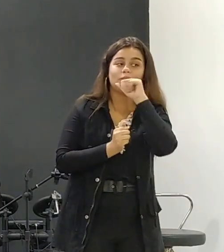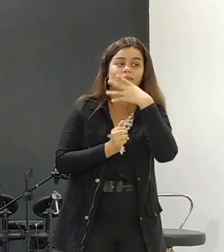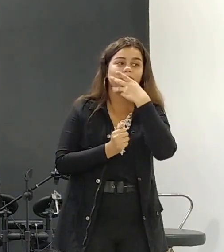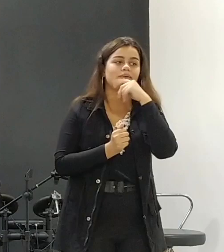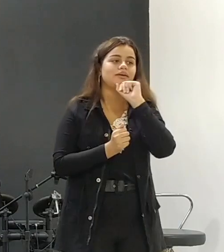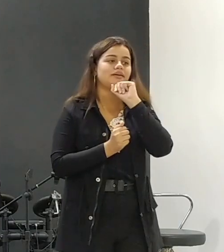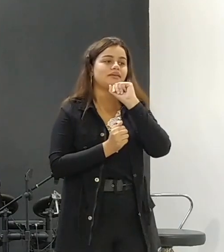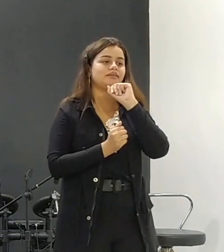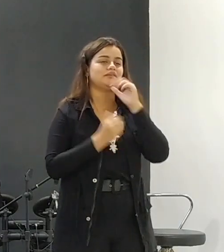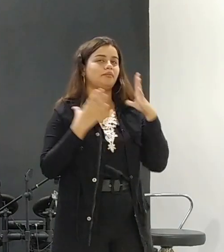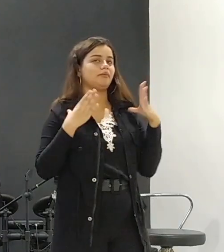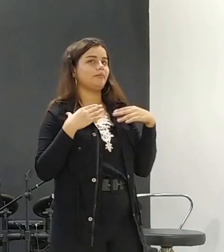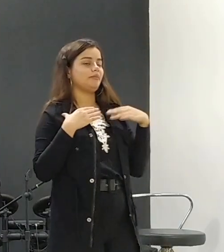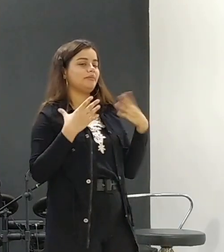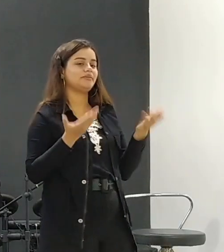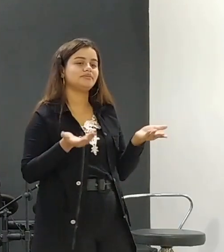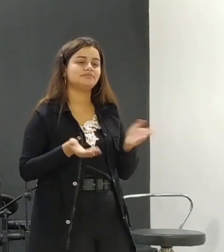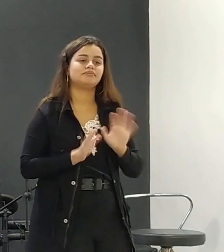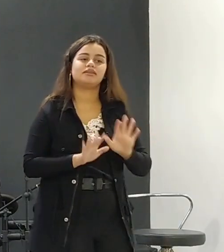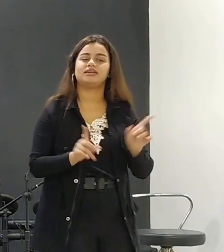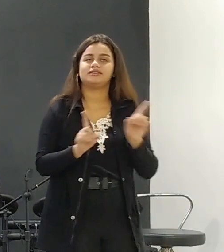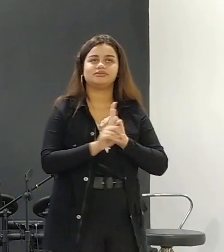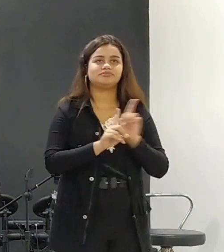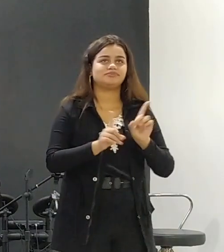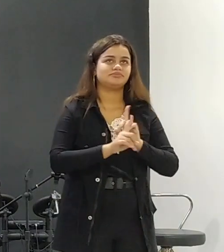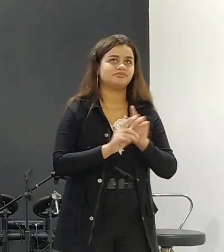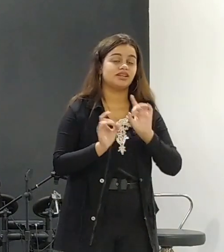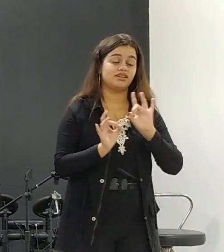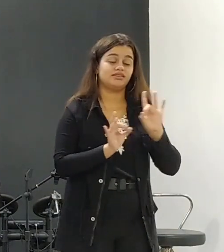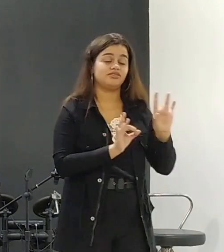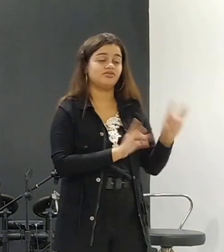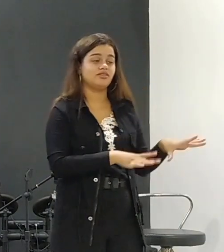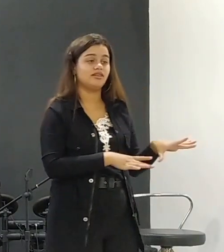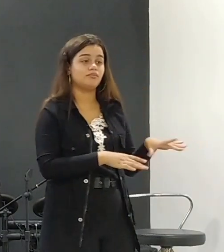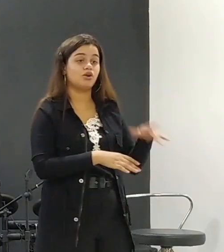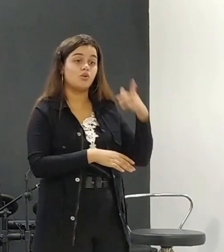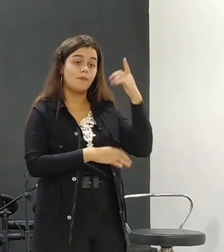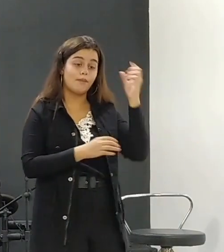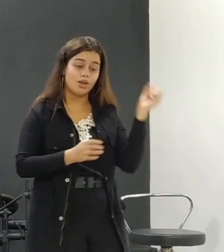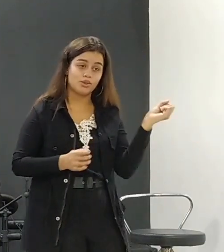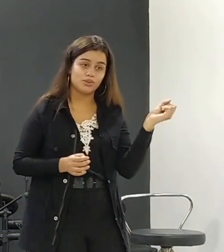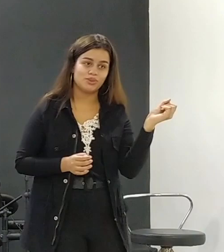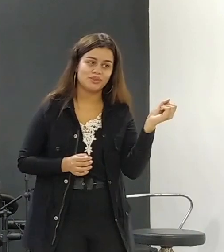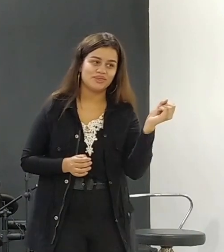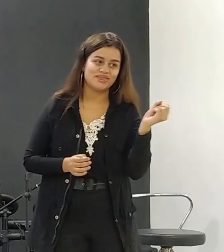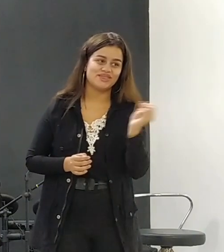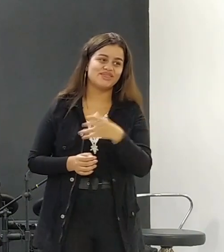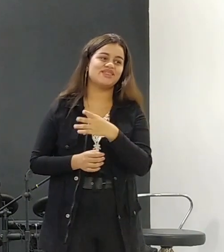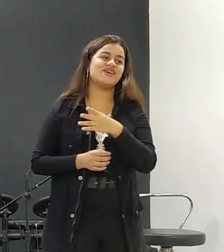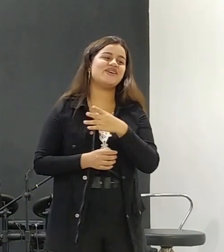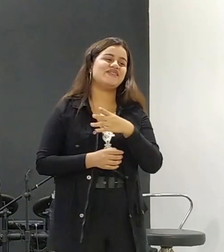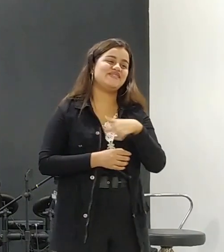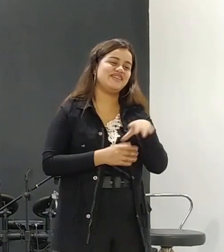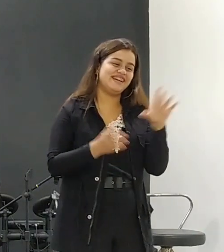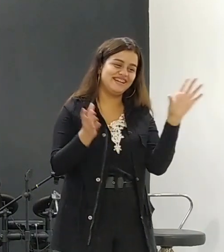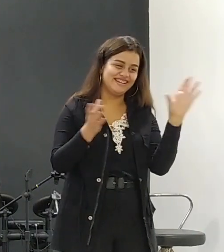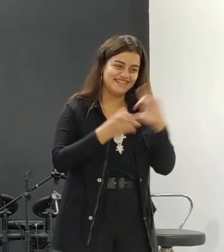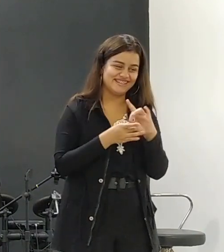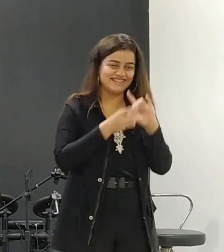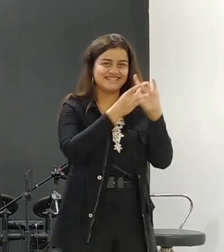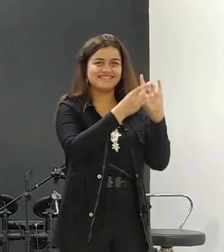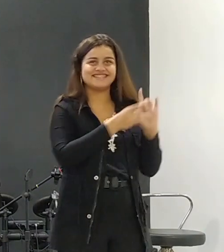né? Pela molezinha, mas não, tem que casar, tem que deixar para constituir uma nova família. É assim que Deus